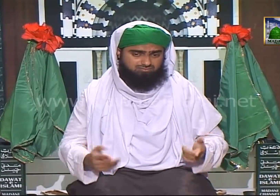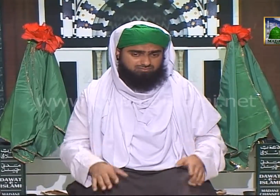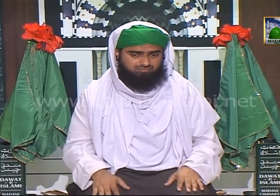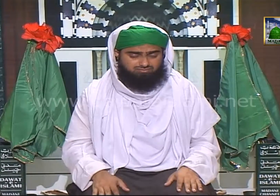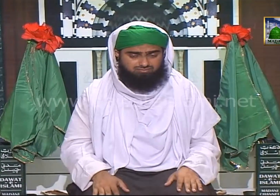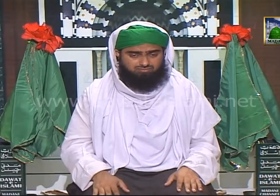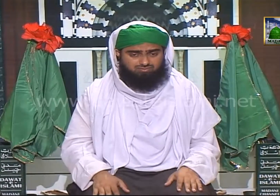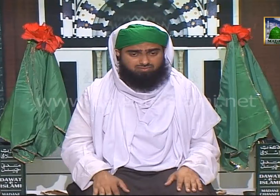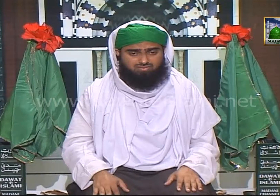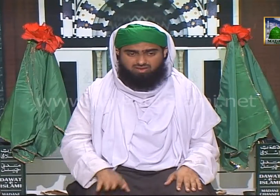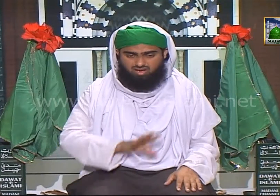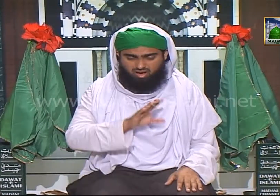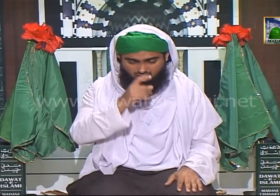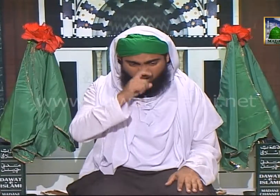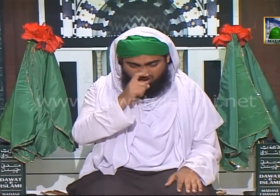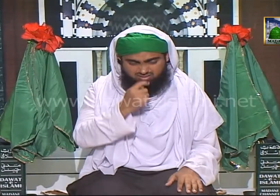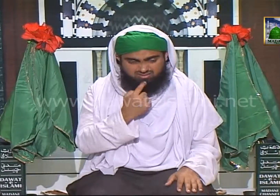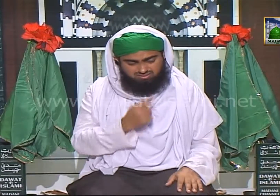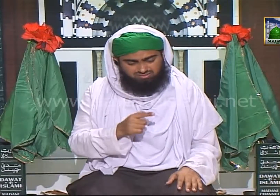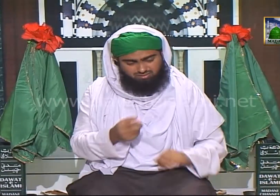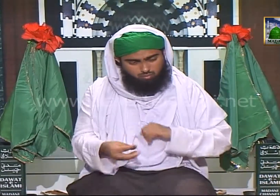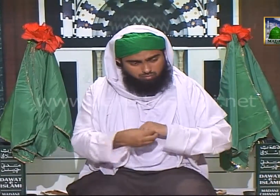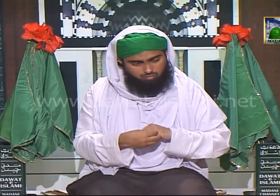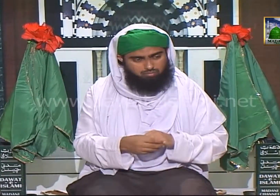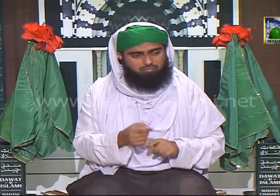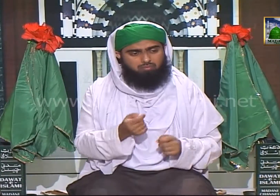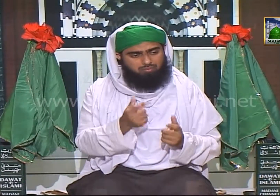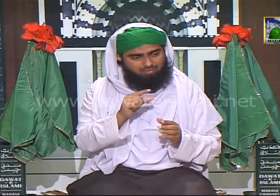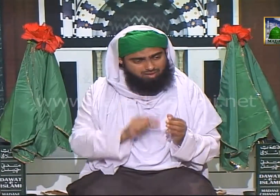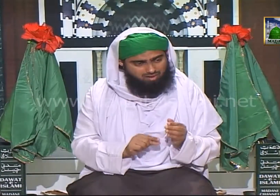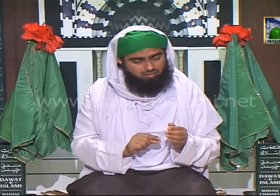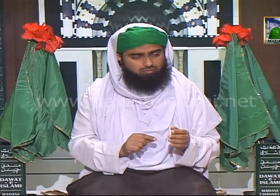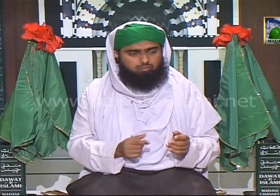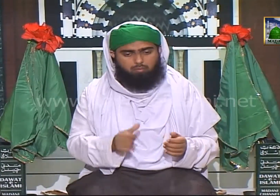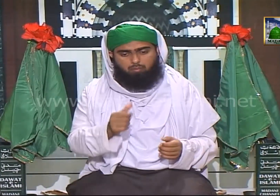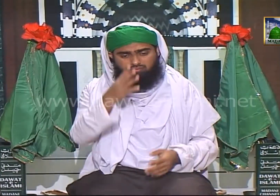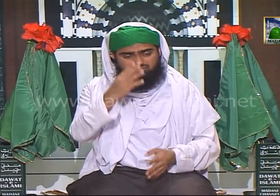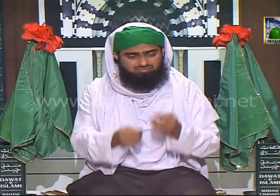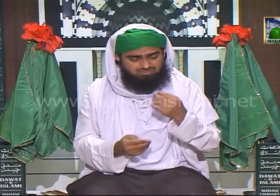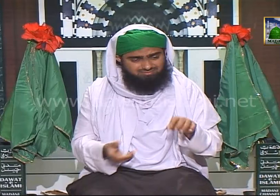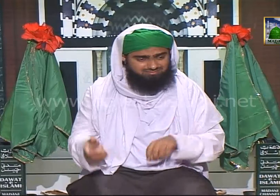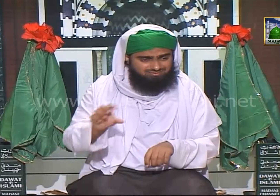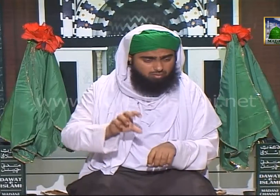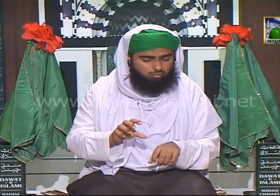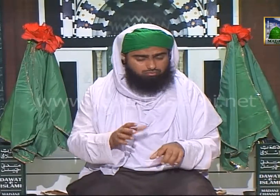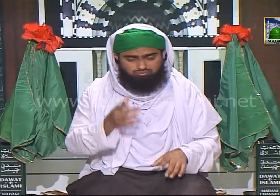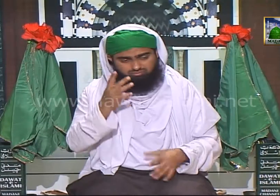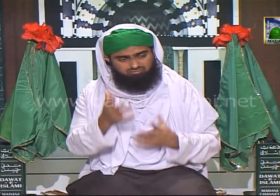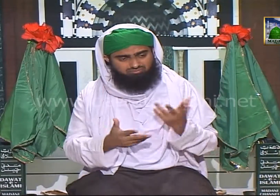مصابیح ڈالتا ہے. ارے جا رہا ہے یار, تھوڑا بلا لے, بس اتنا کہہ دے کہ اس کا رنگ پکا ہے, لے لیں. کیونکہ